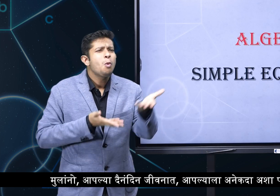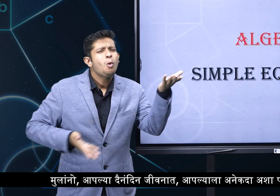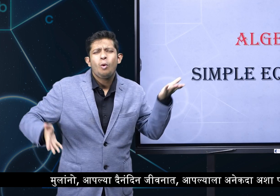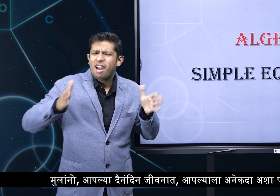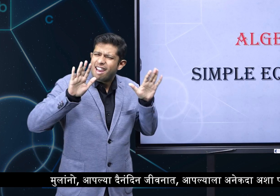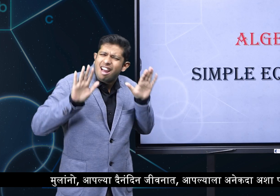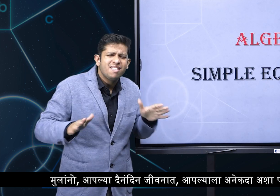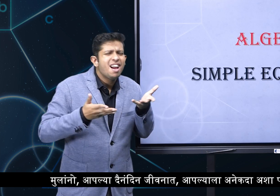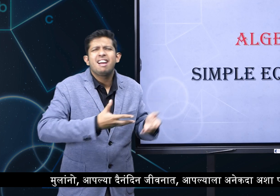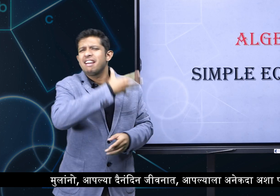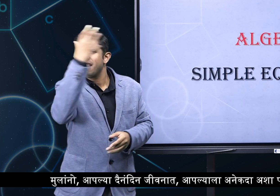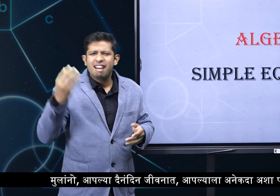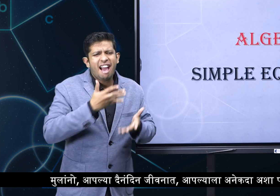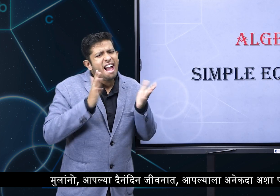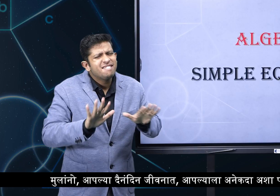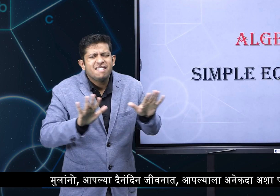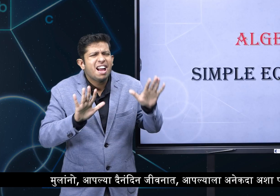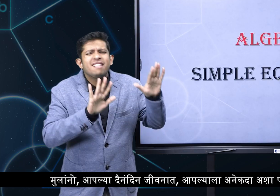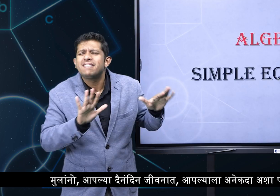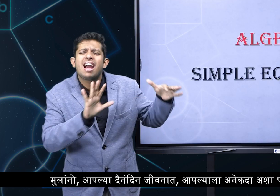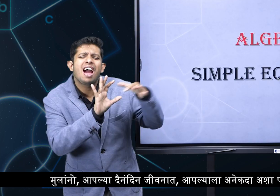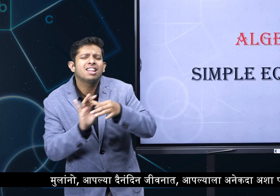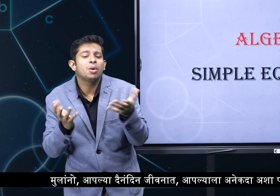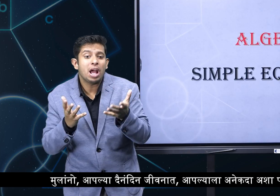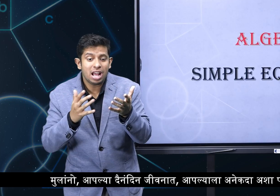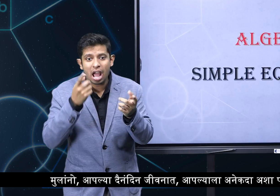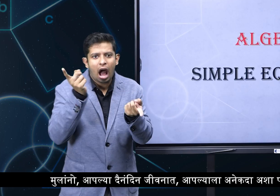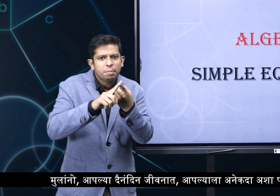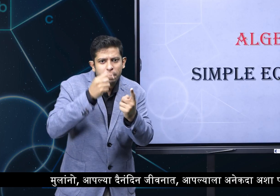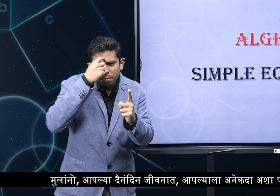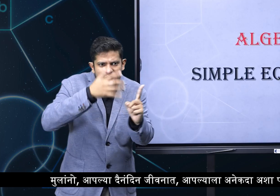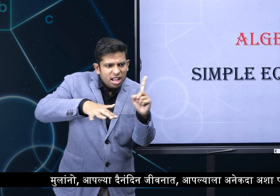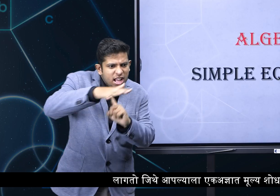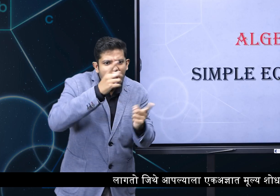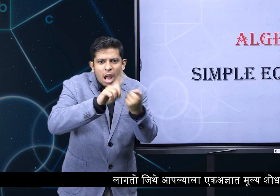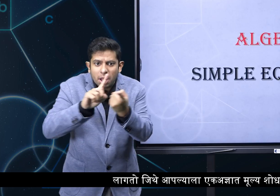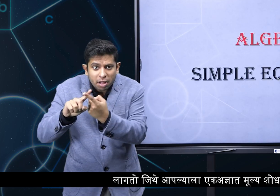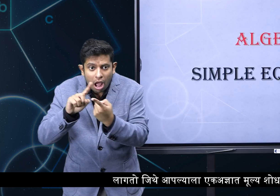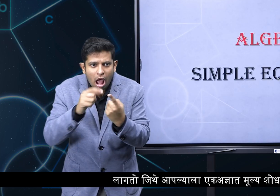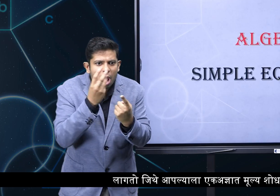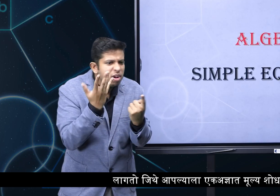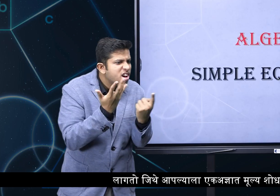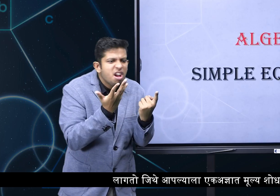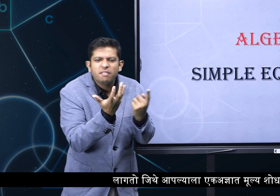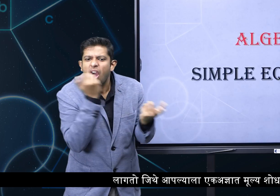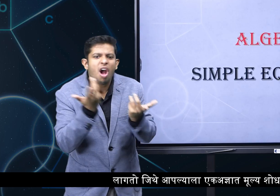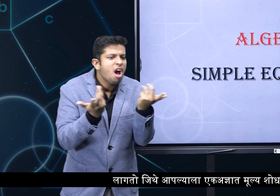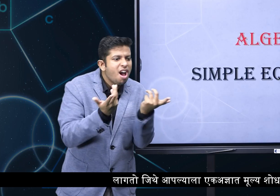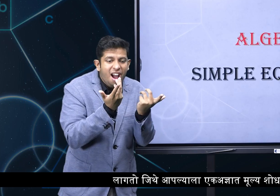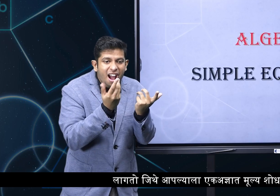आपल्या दैनंदिन जीवनात आपल्याला अनेकदा अशा परिस्थितींचा सामना करावा लागतो जिथे आपल्याला एक अज्ञात